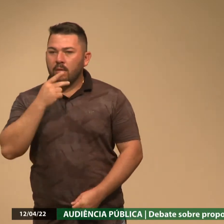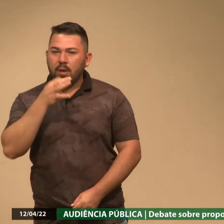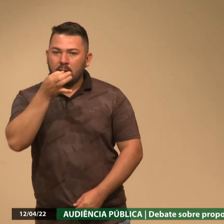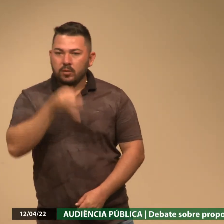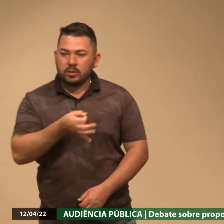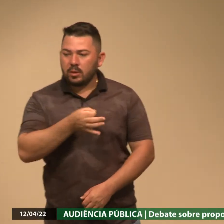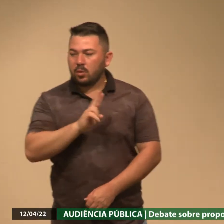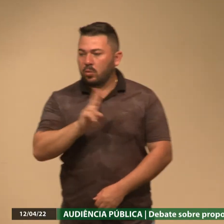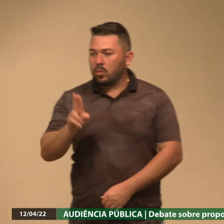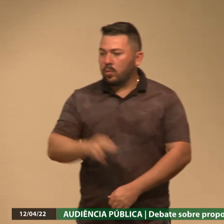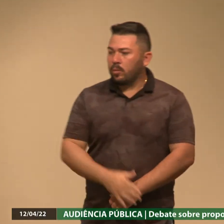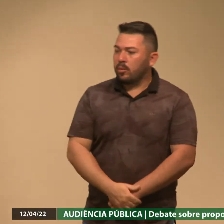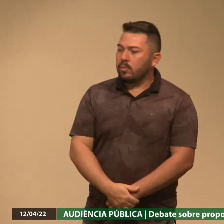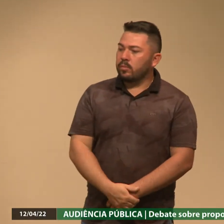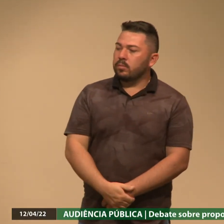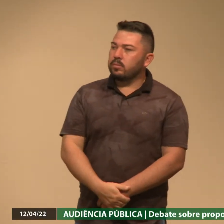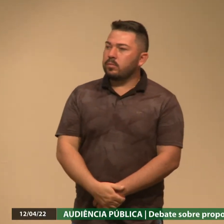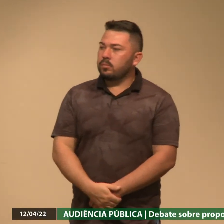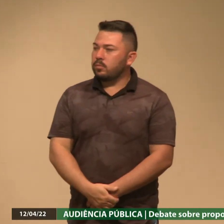certinho